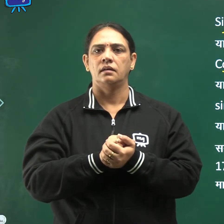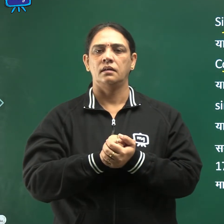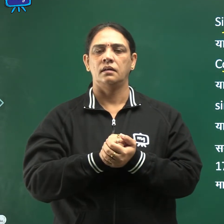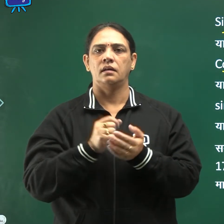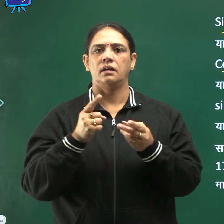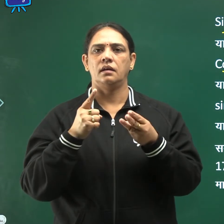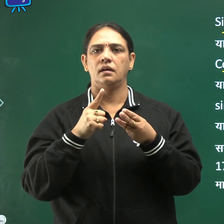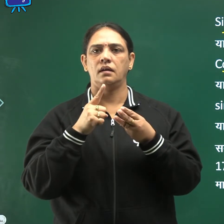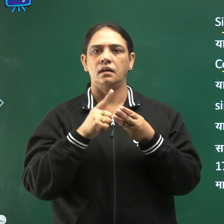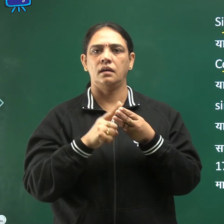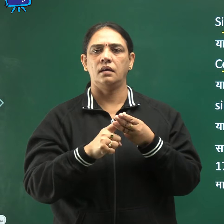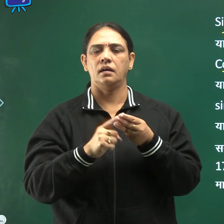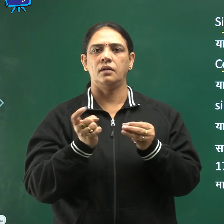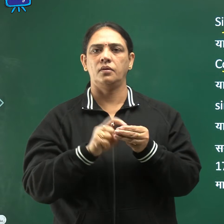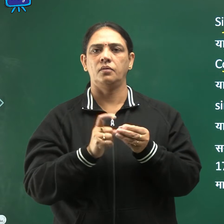समीकरण